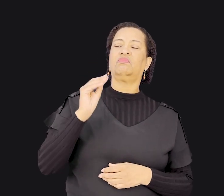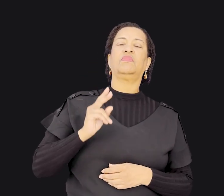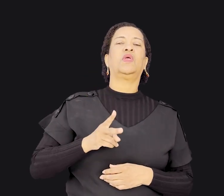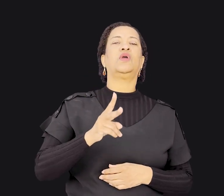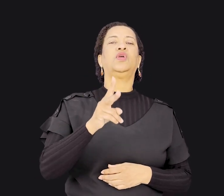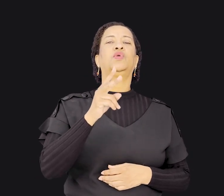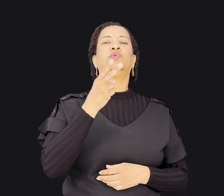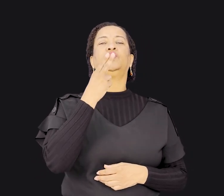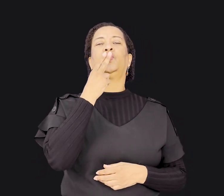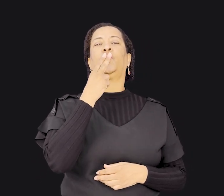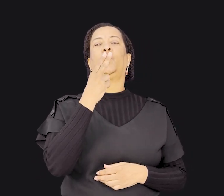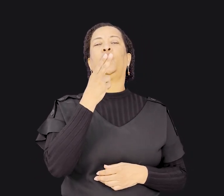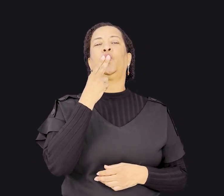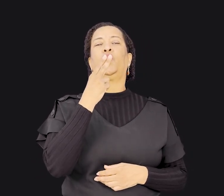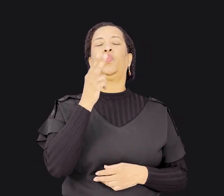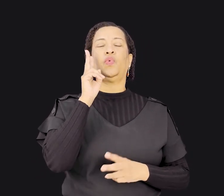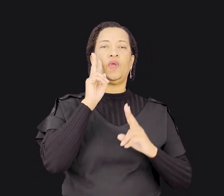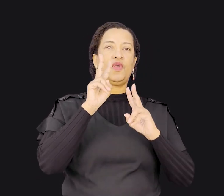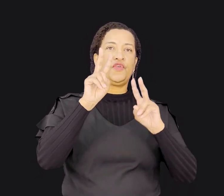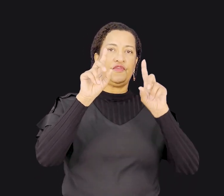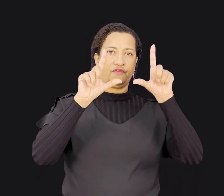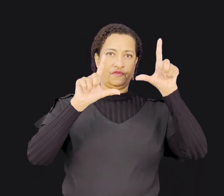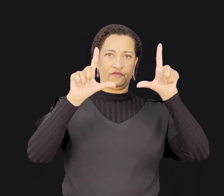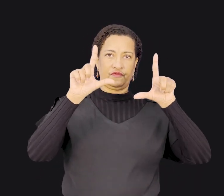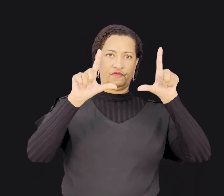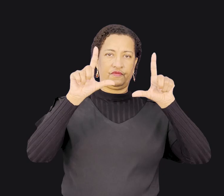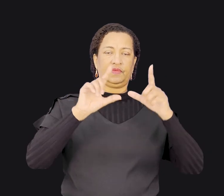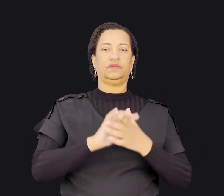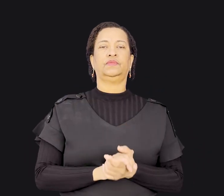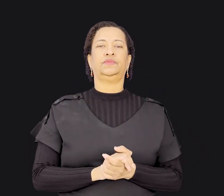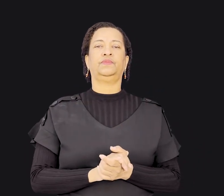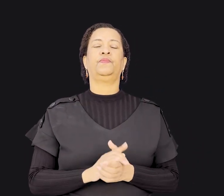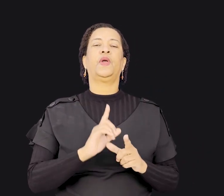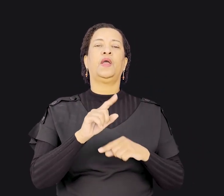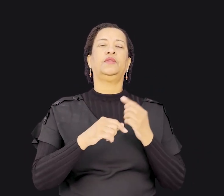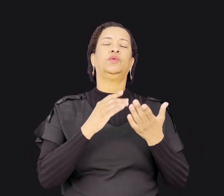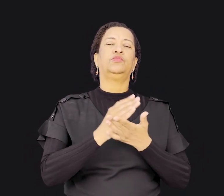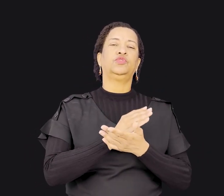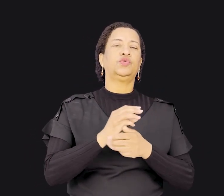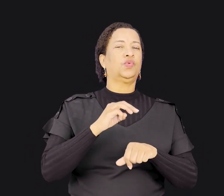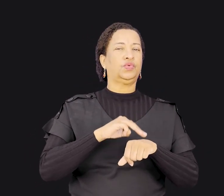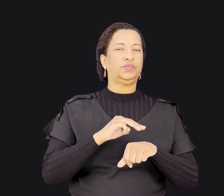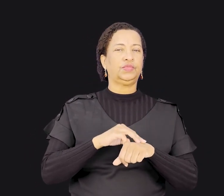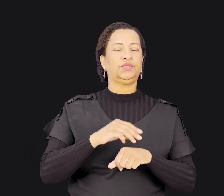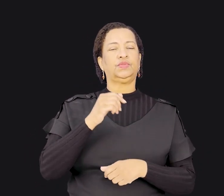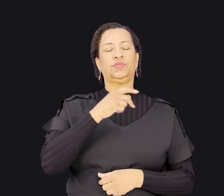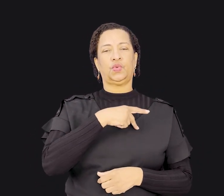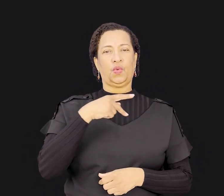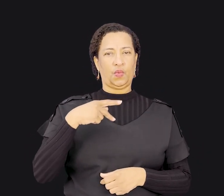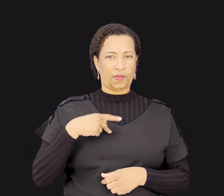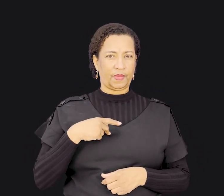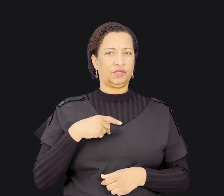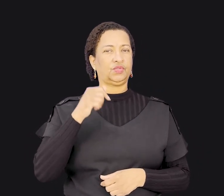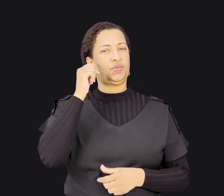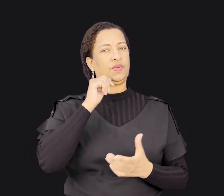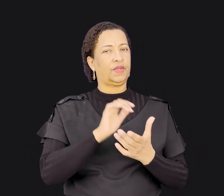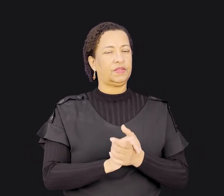continuou a tragar o seu charuto e a assistir à televisão. Depois de alguns minutos, o pastor e sua esposa pediram licença e